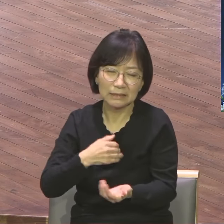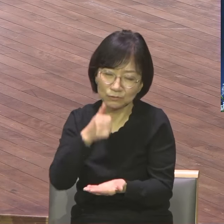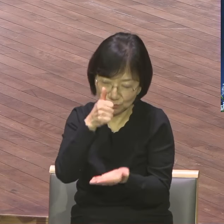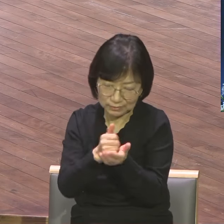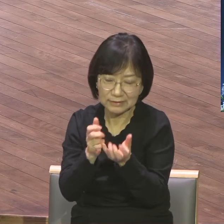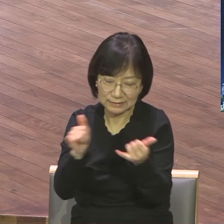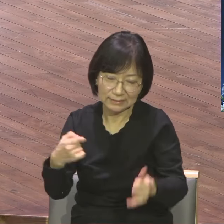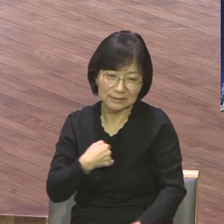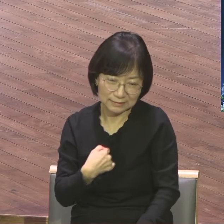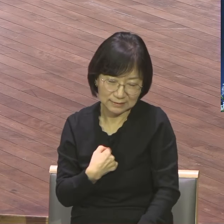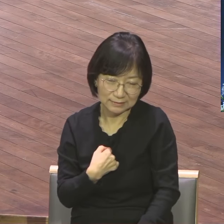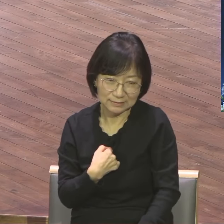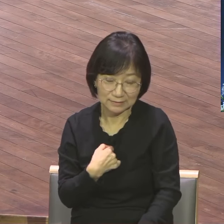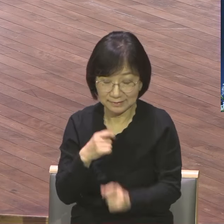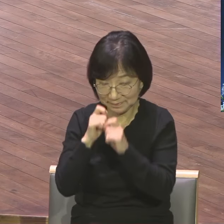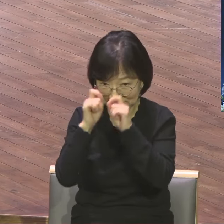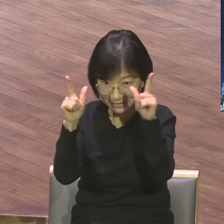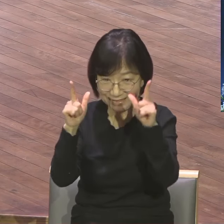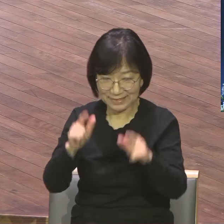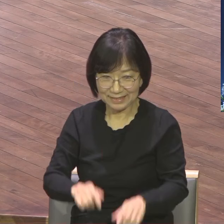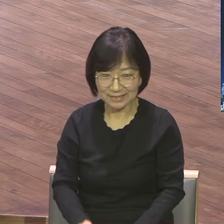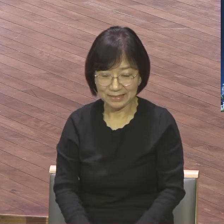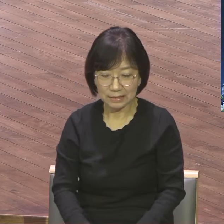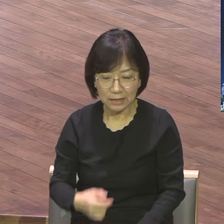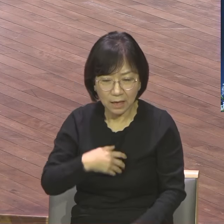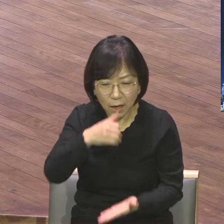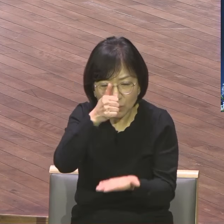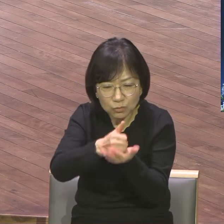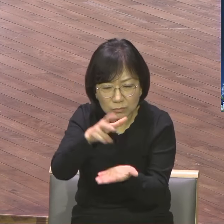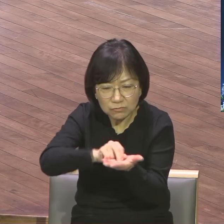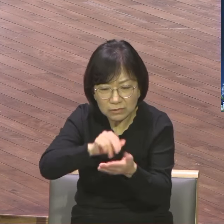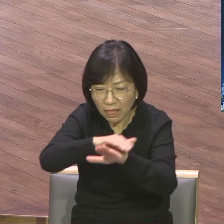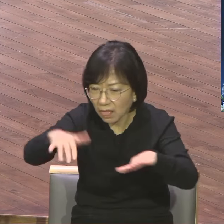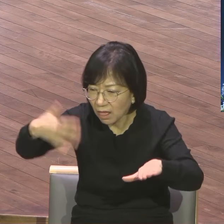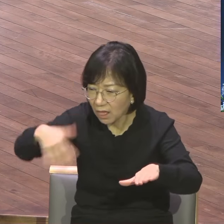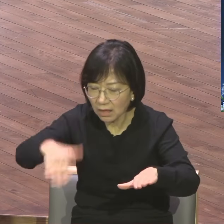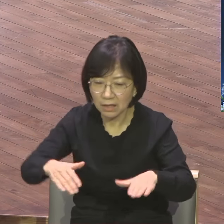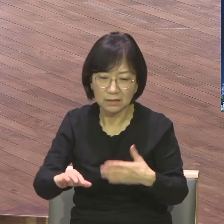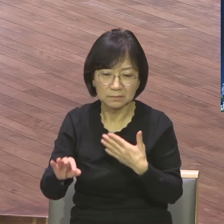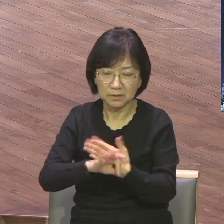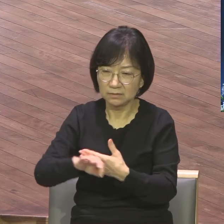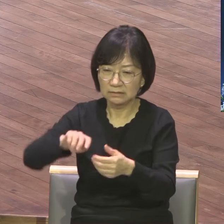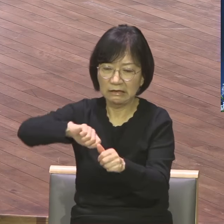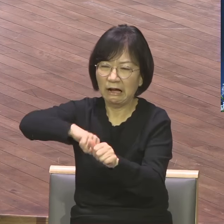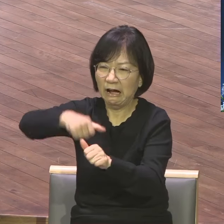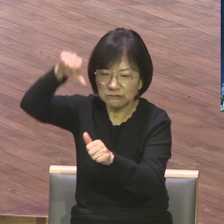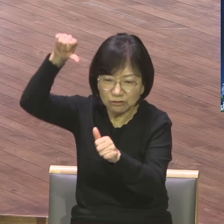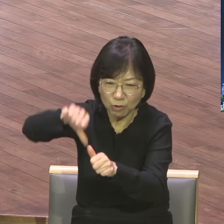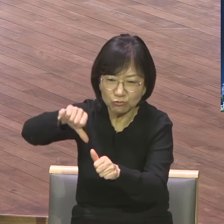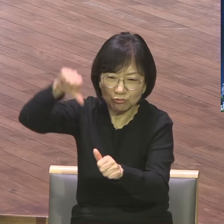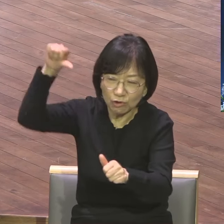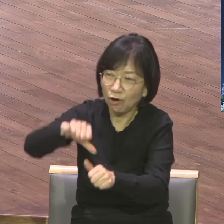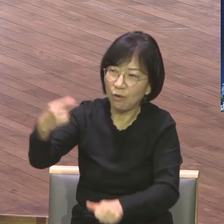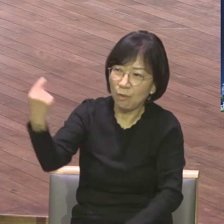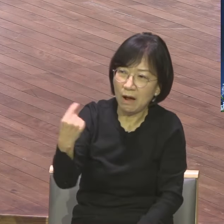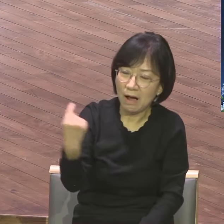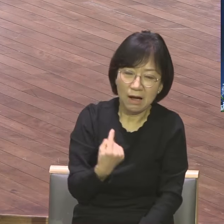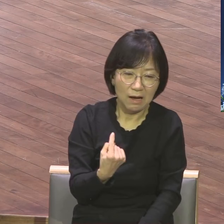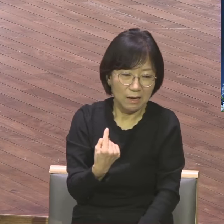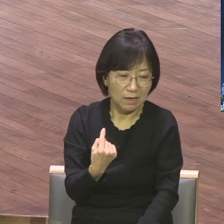된다. 죄 문제를 해결받지 못하면 너에게는 저주와 대상, 저주와 재앙과 지옥이